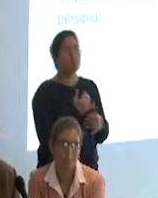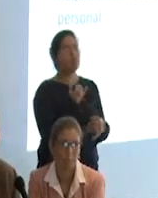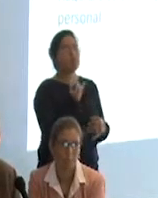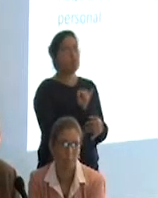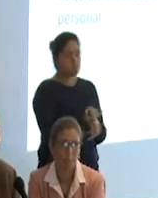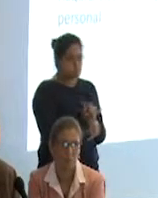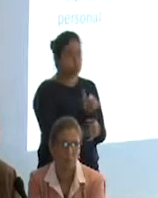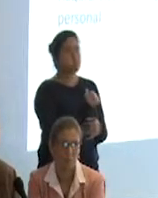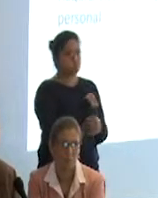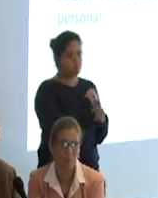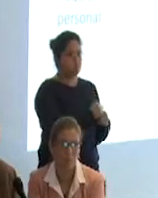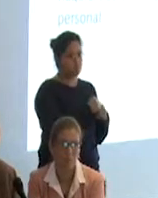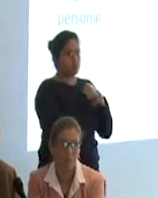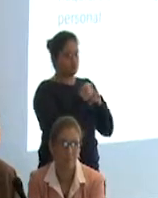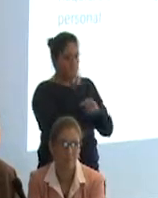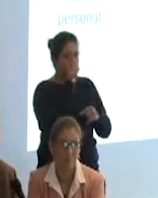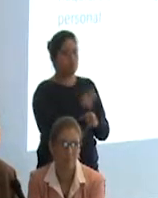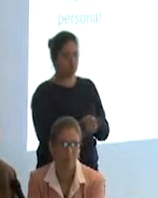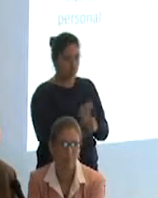hay especialistas